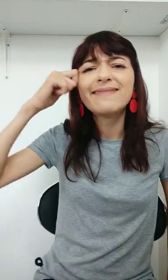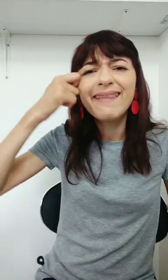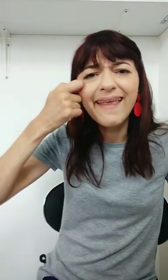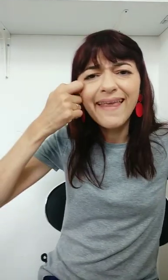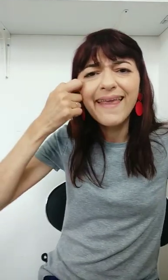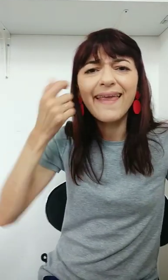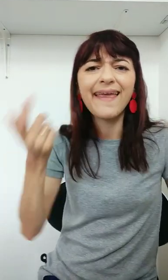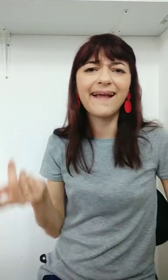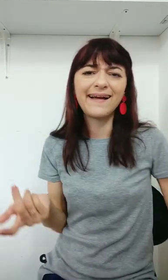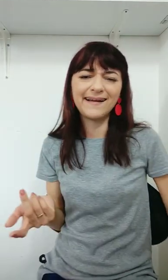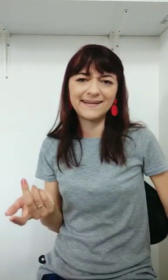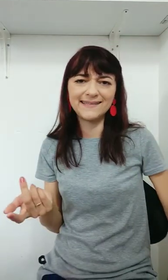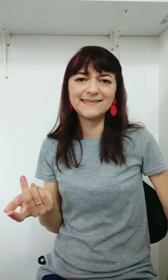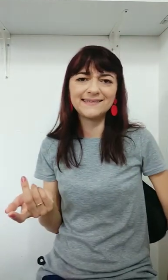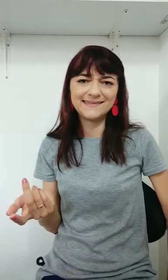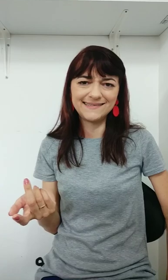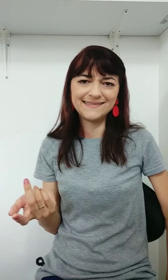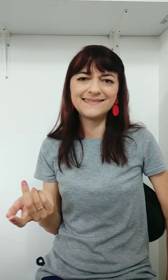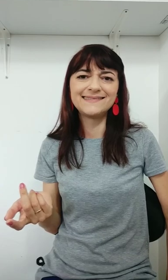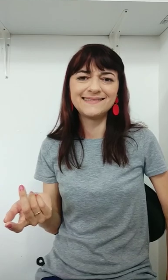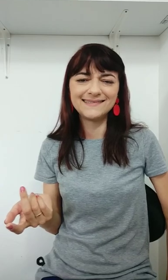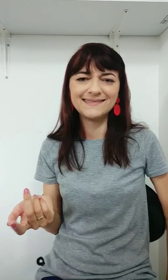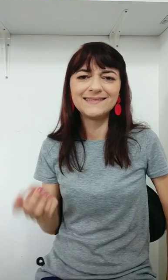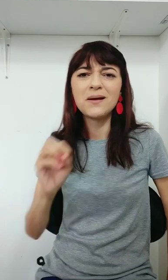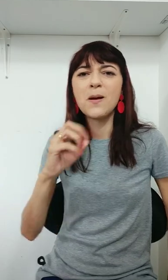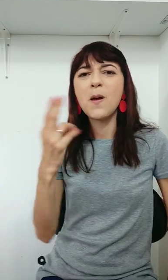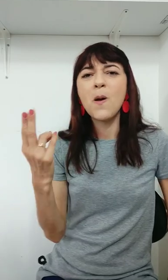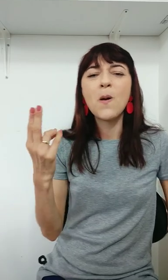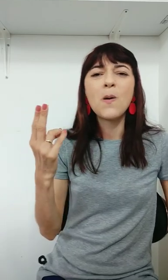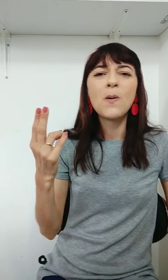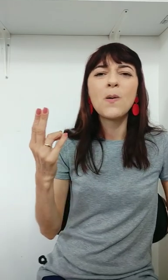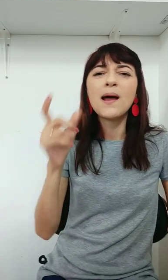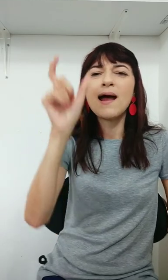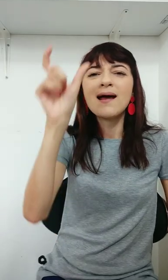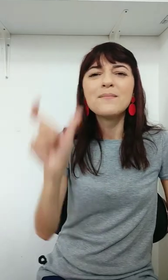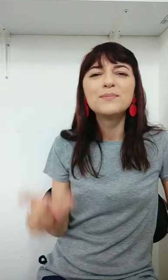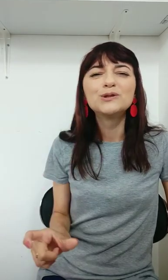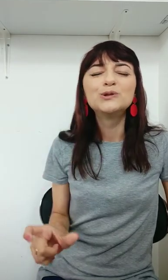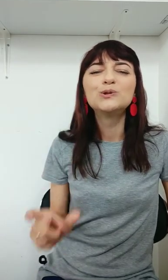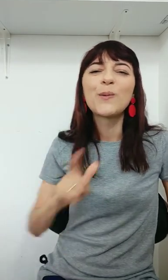as pessoas negras, elas se identificam, não é verdade? Temos o movimento negro,